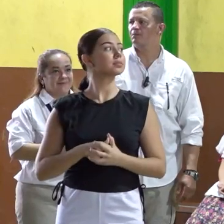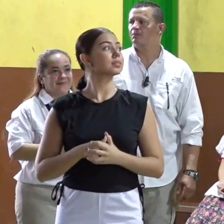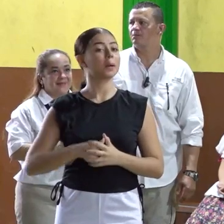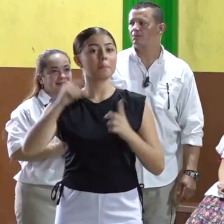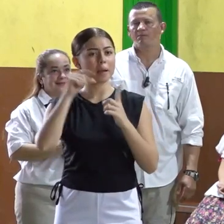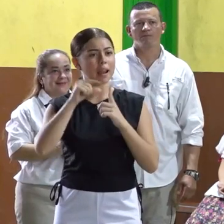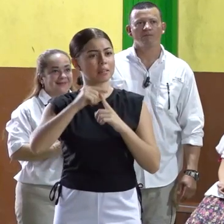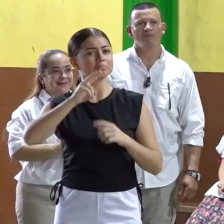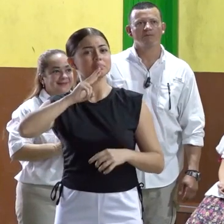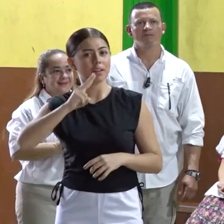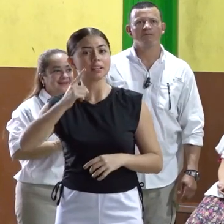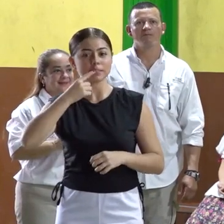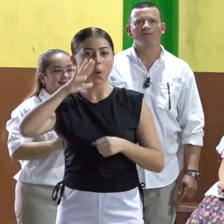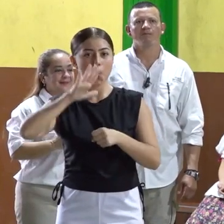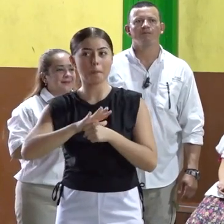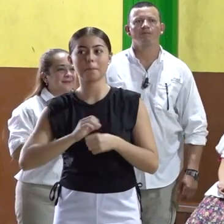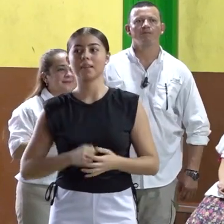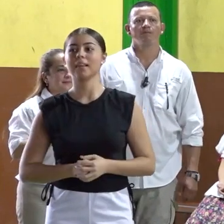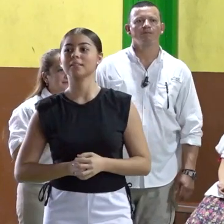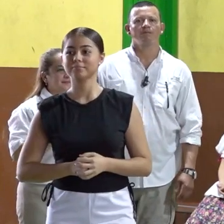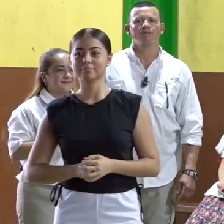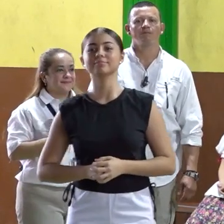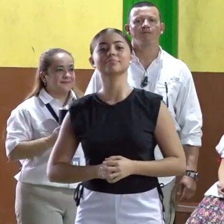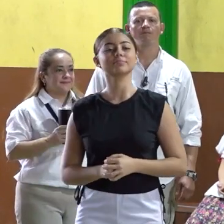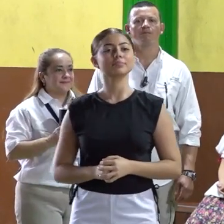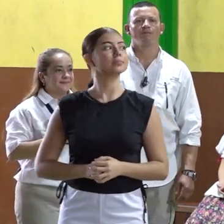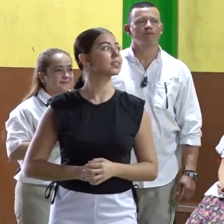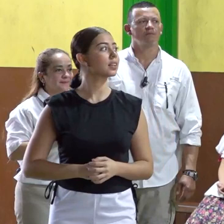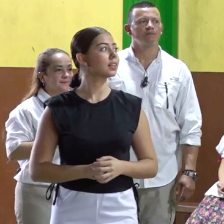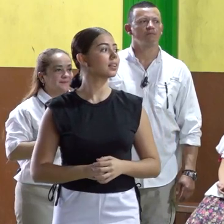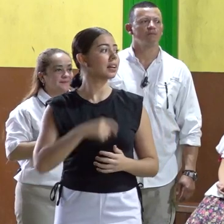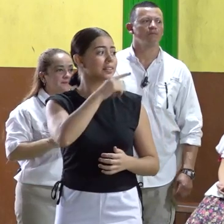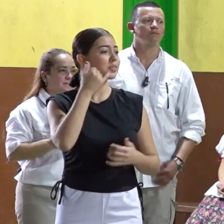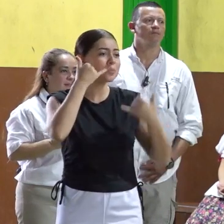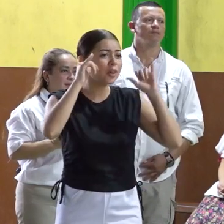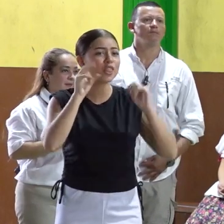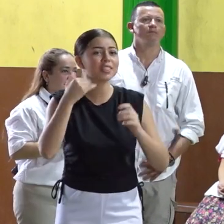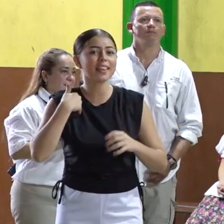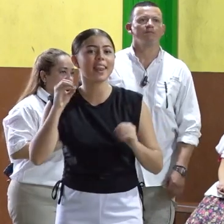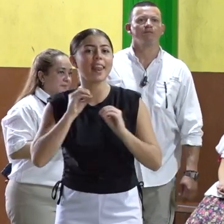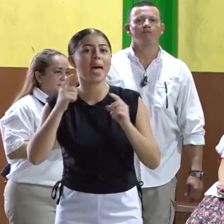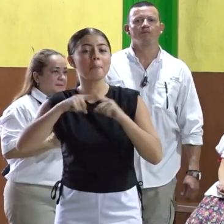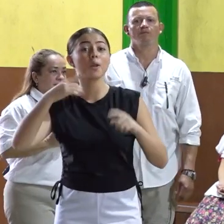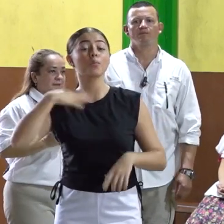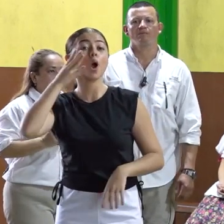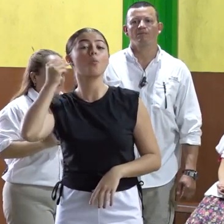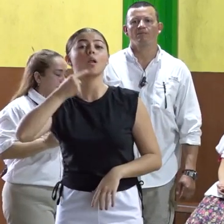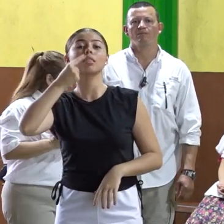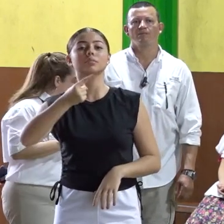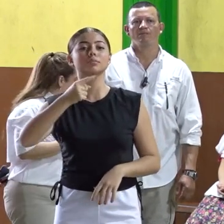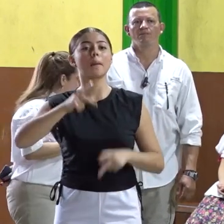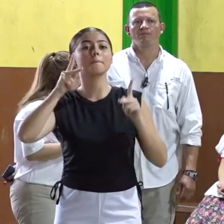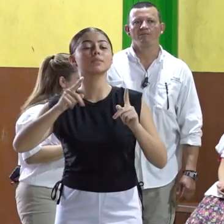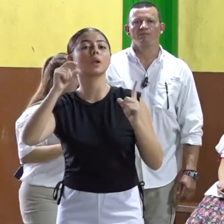palabra empeñada, la palabra cumplida. Ese buey no tiene nada, pero mi abuelo decía a la persona por